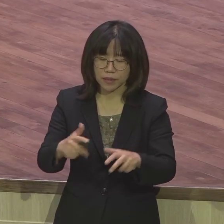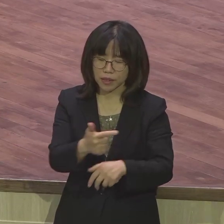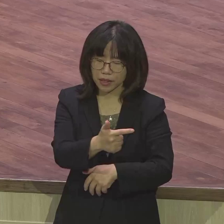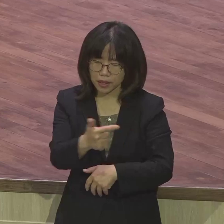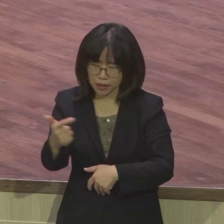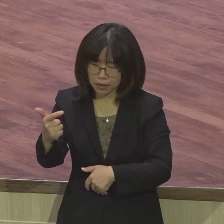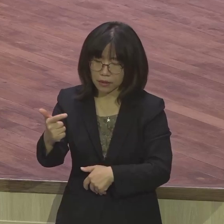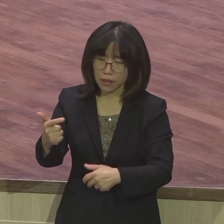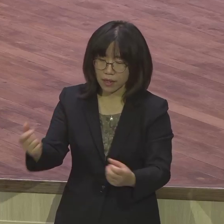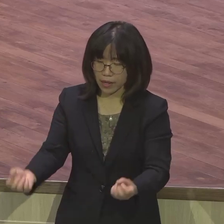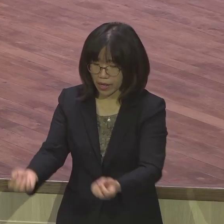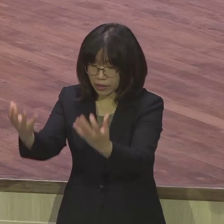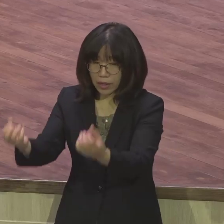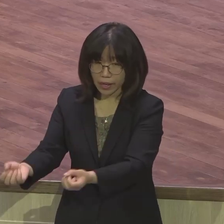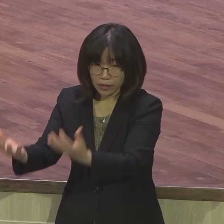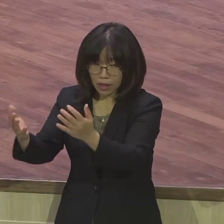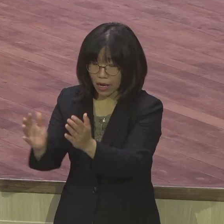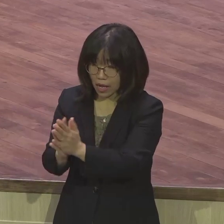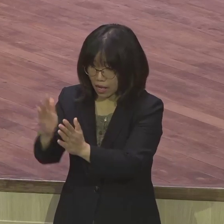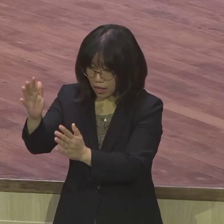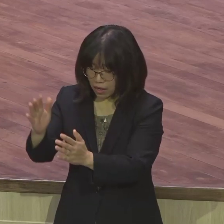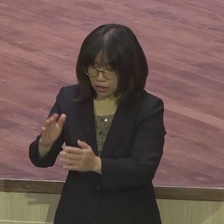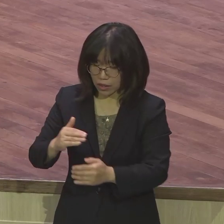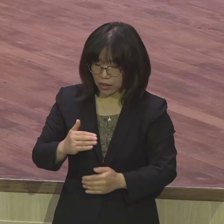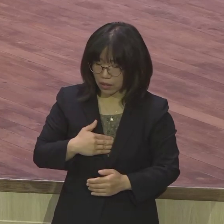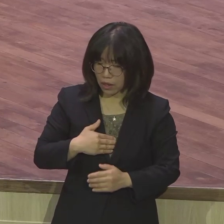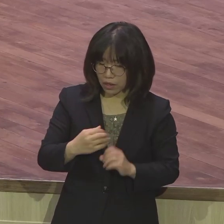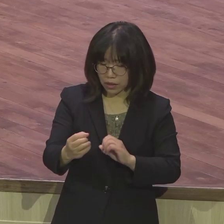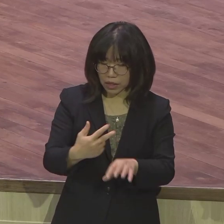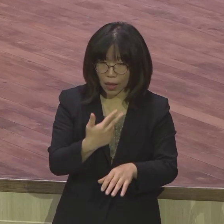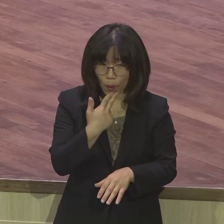음성을 듣지 못하고 복음의 능력을 누리지 못한 채